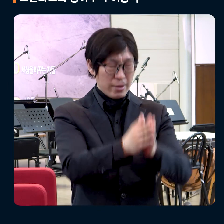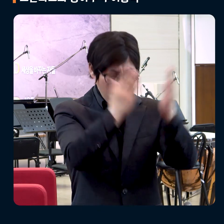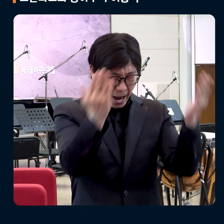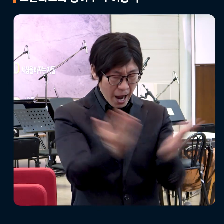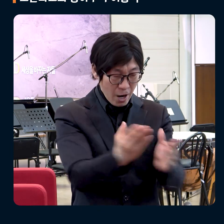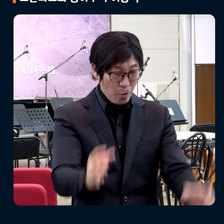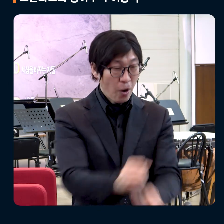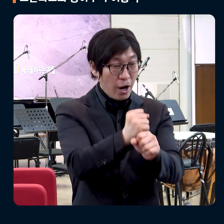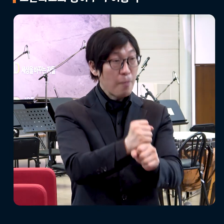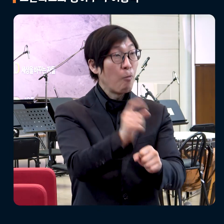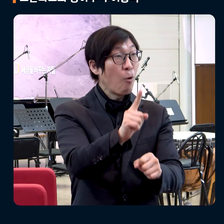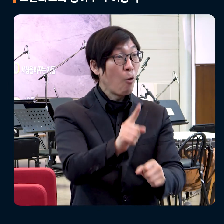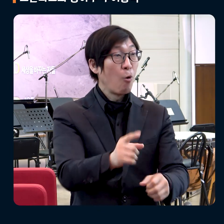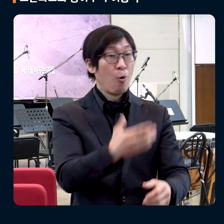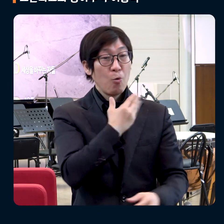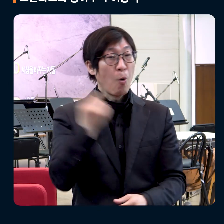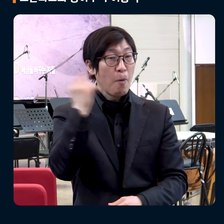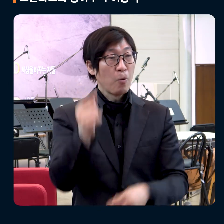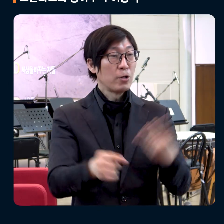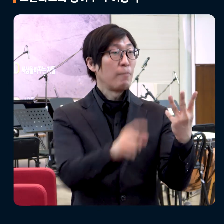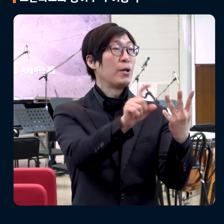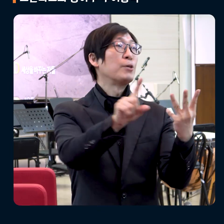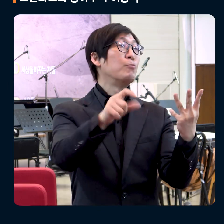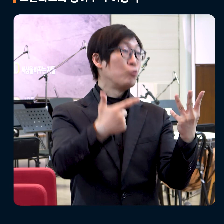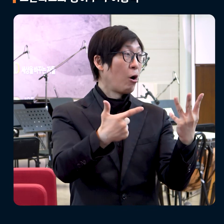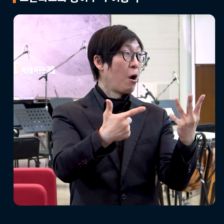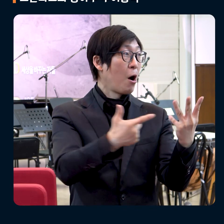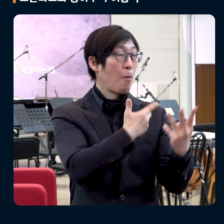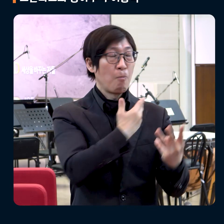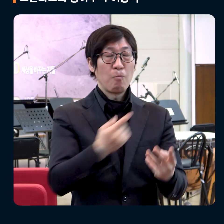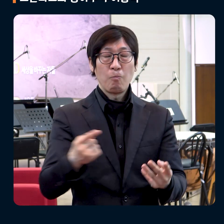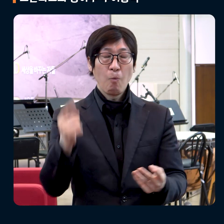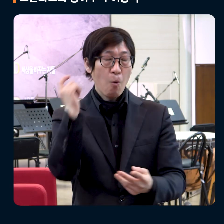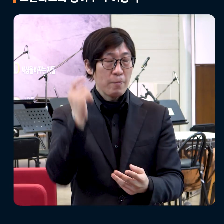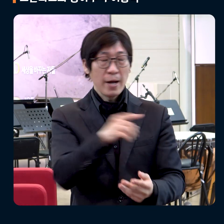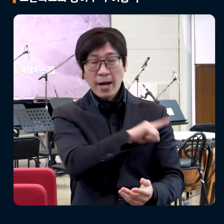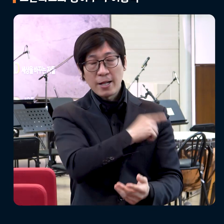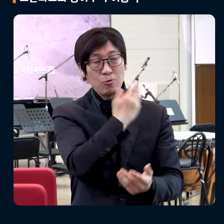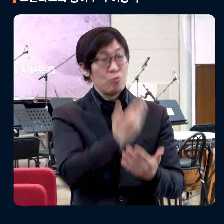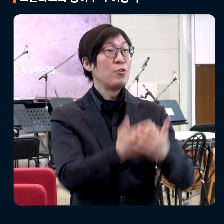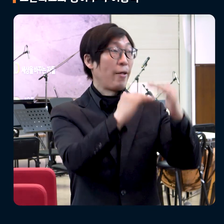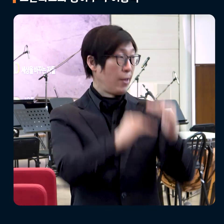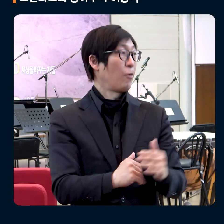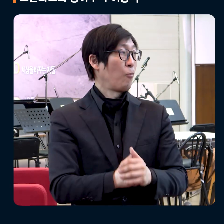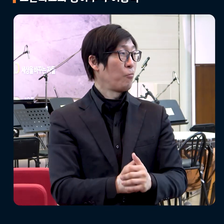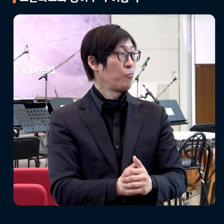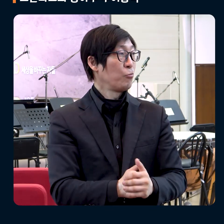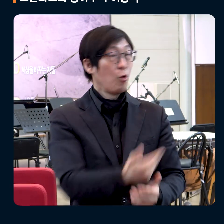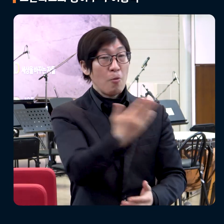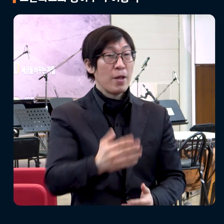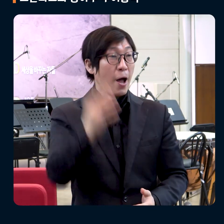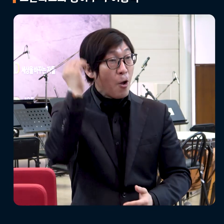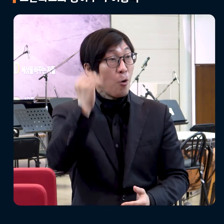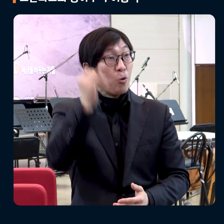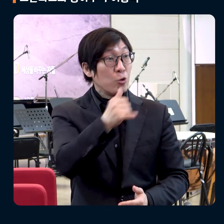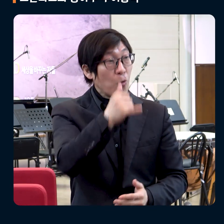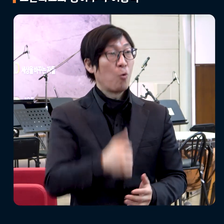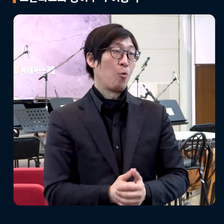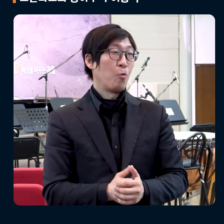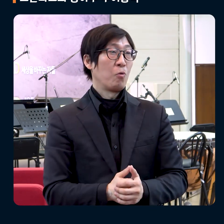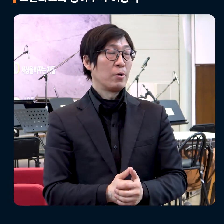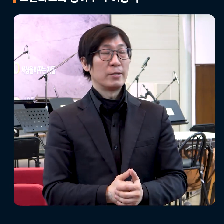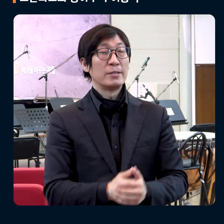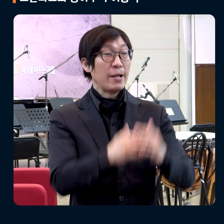보고 복음의 핵심으로도 보기도 합니다. 그런데 우리가 이 본문을 암송도 하고 알고 있지만